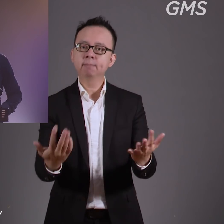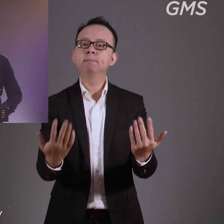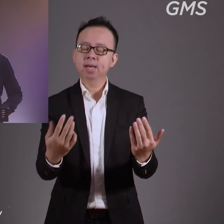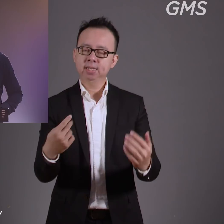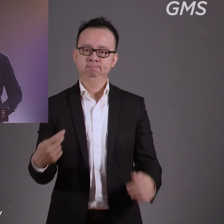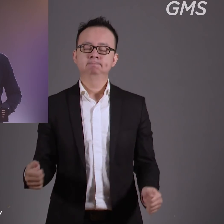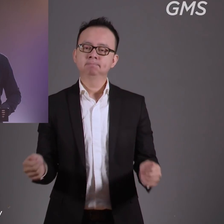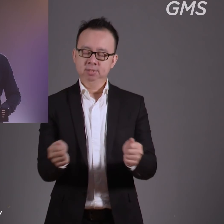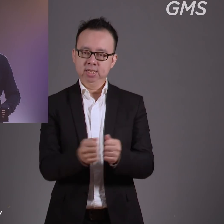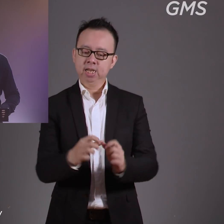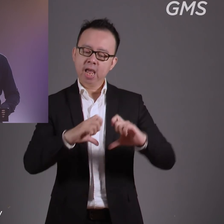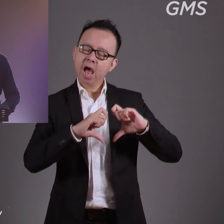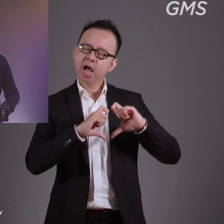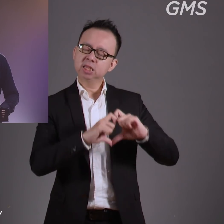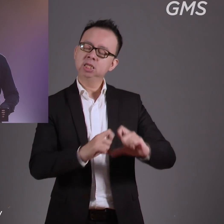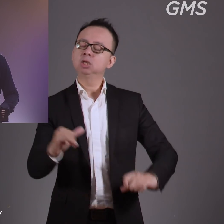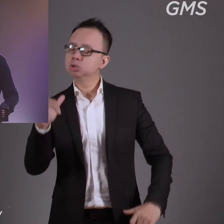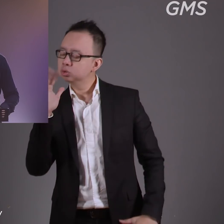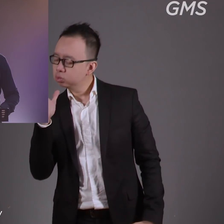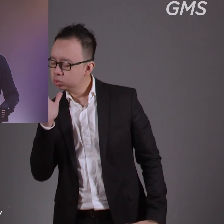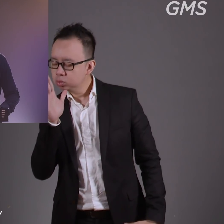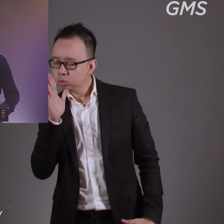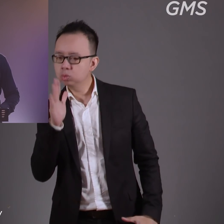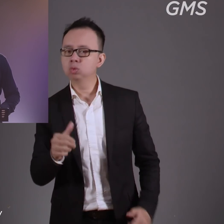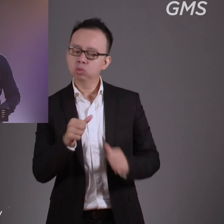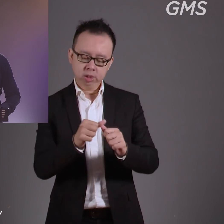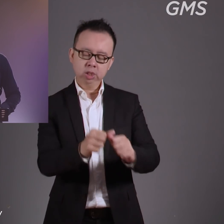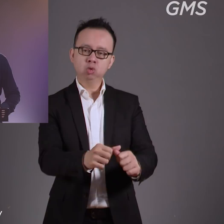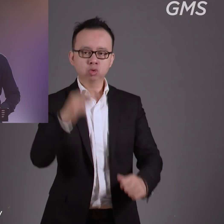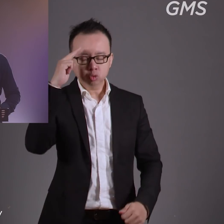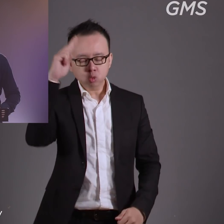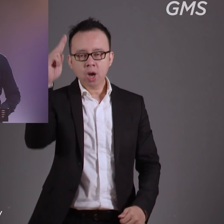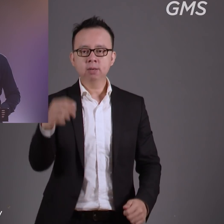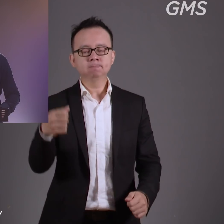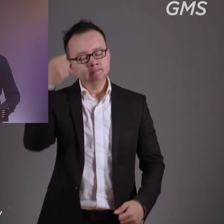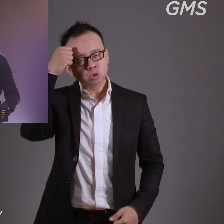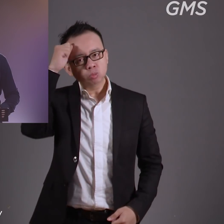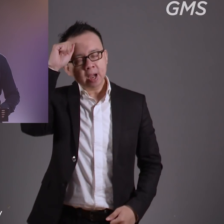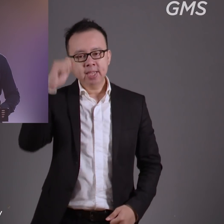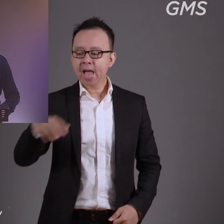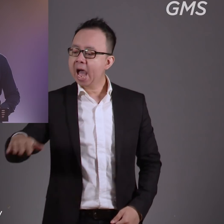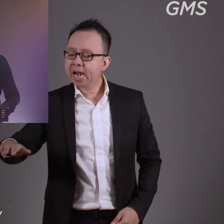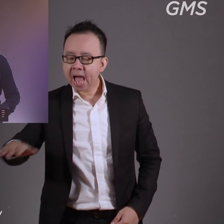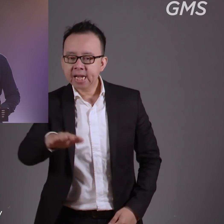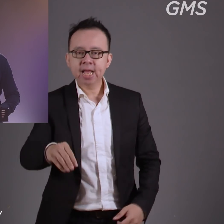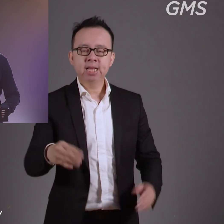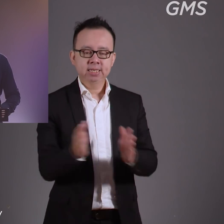hati sungguh-sungguh mengikut Tuhan, supaya nanti turun-temurun anak cucu Anda diberkati dan dipakainya.